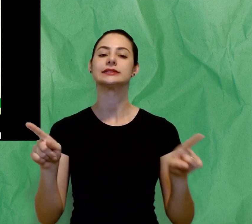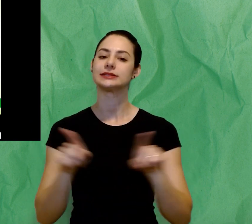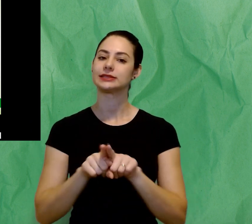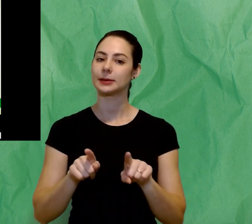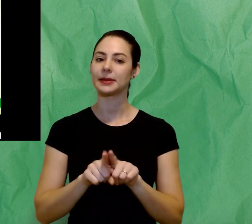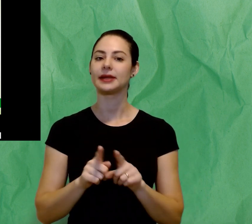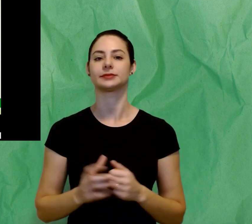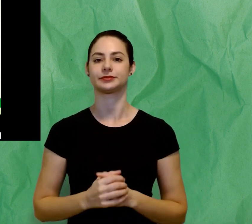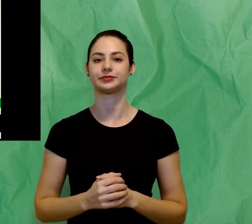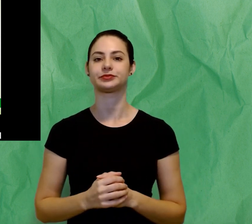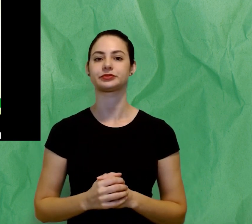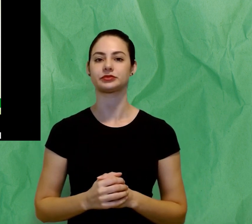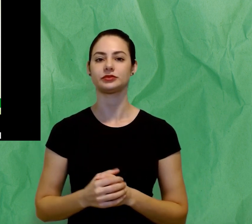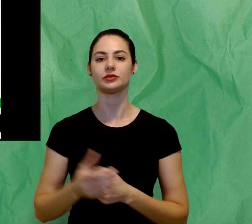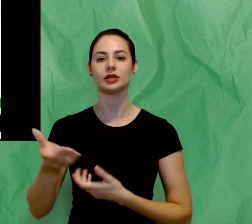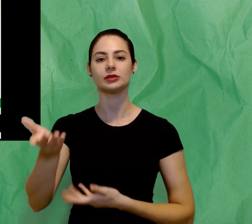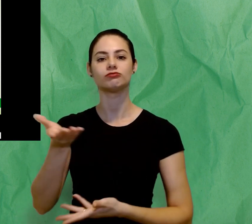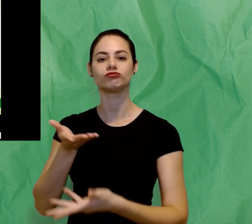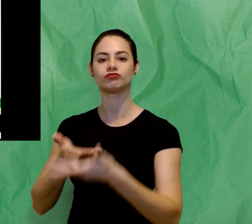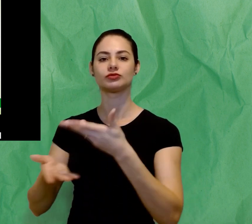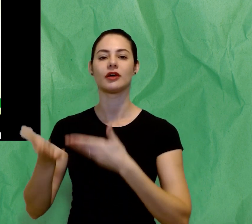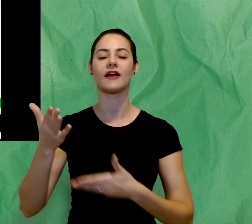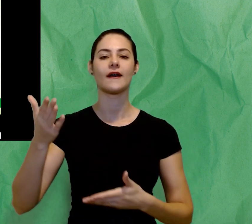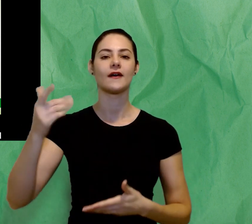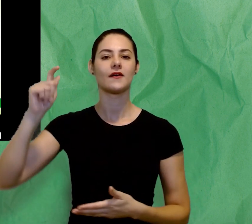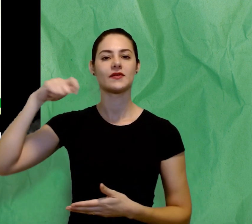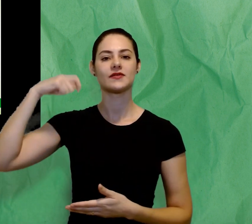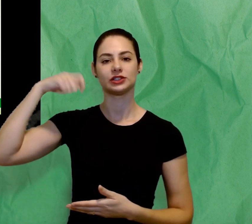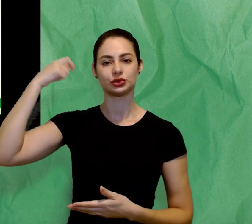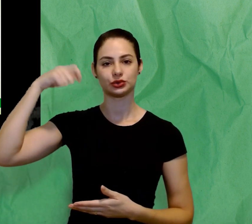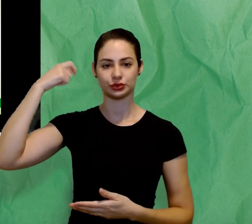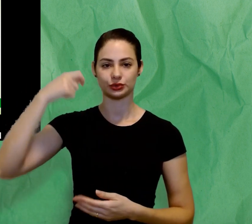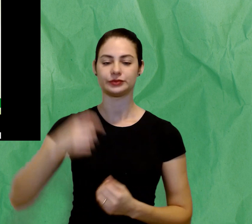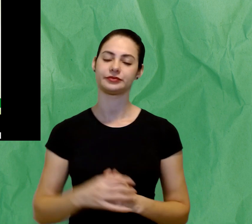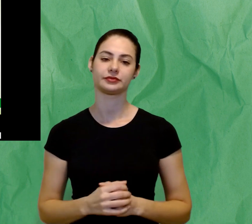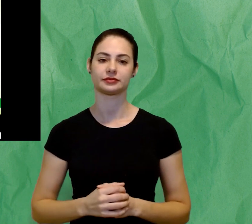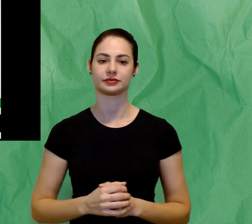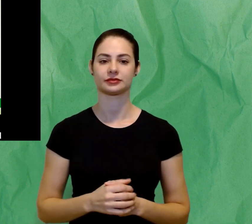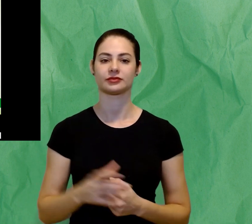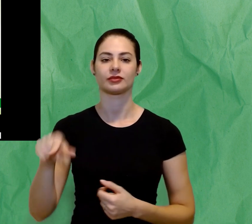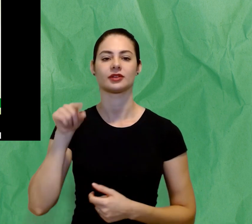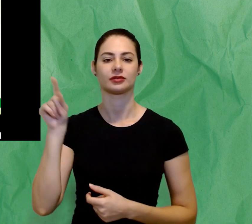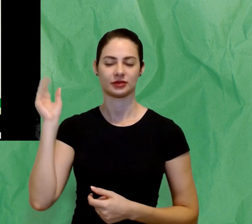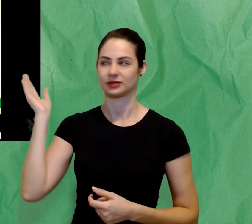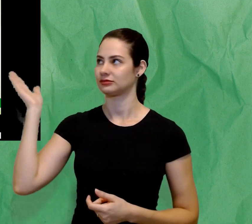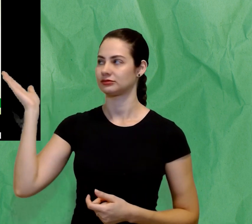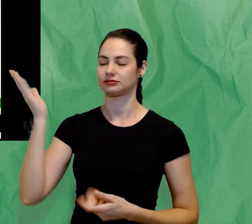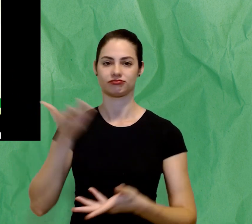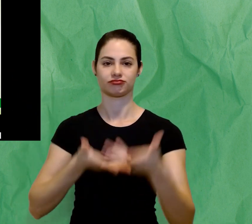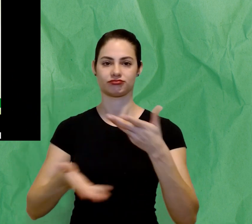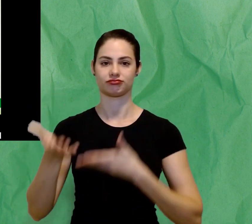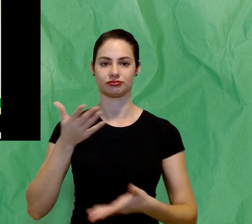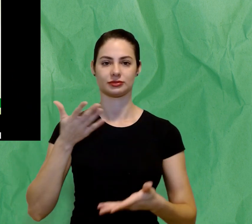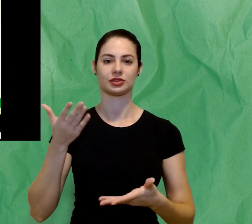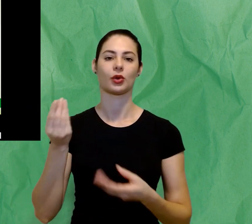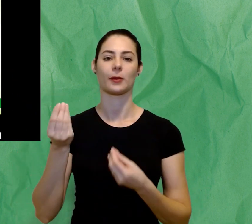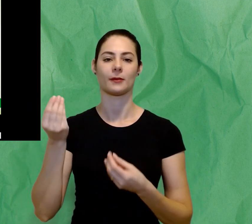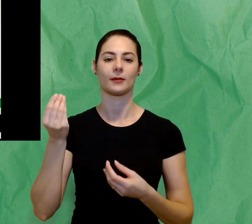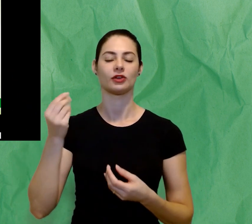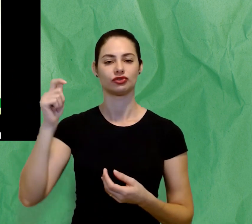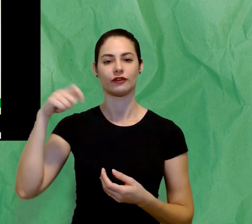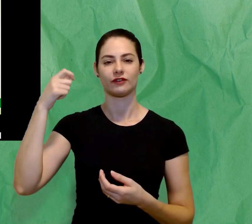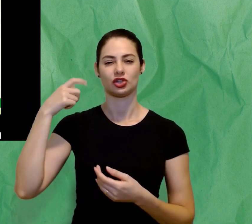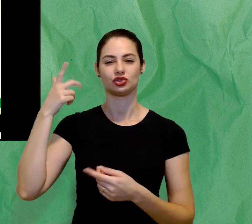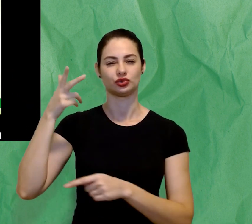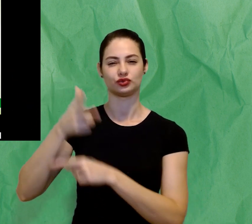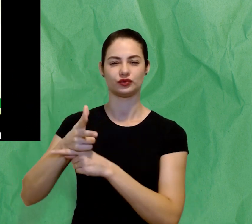os serviços de intermediação por vídeo. Esses serviços de intermediação por vídeo é um sistema